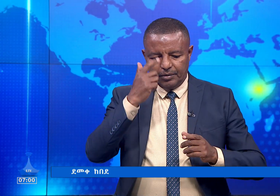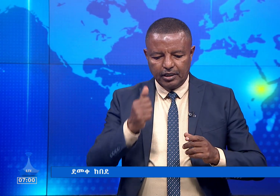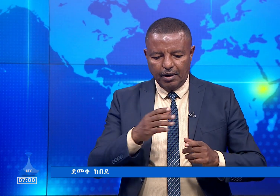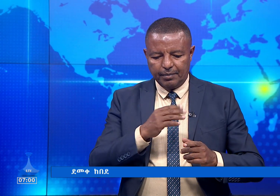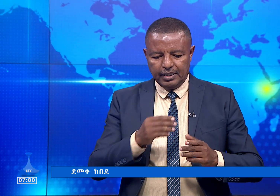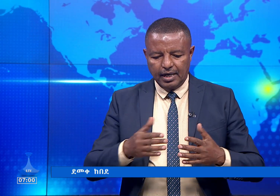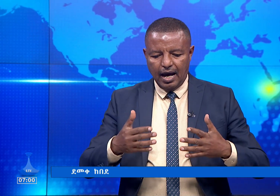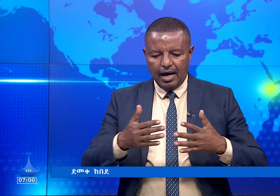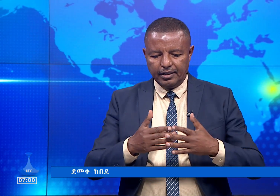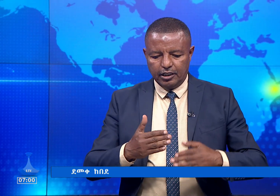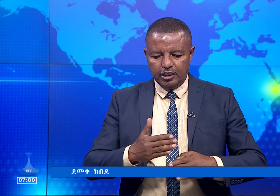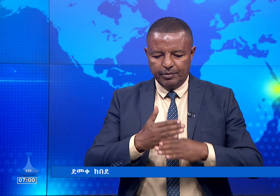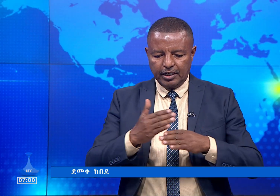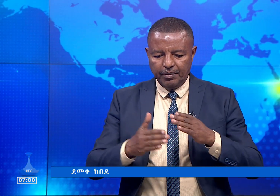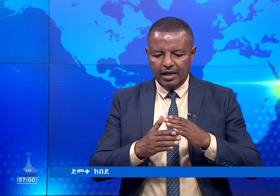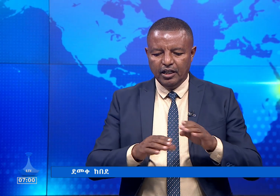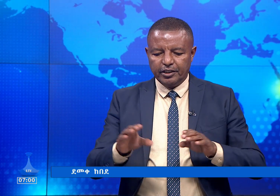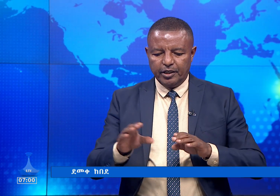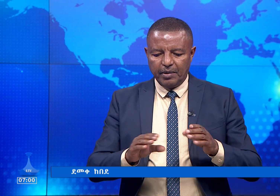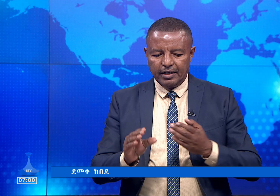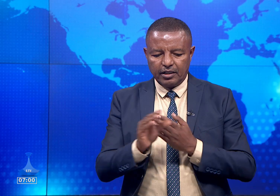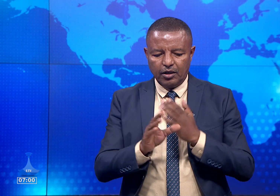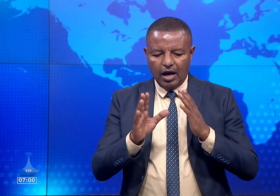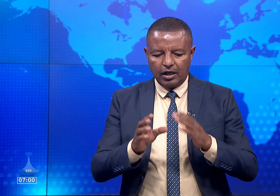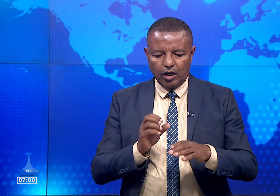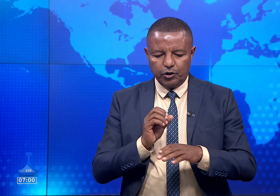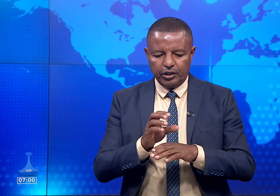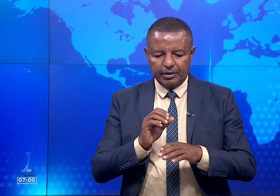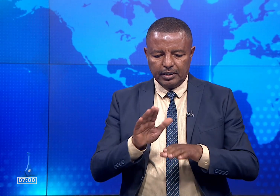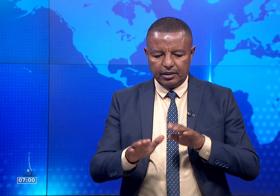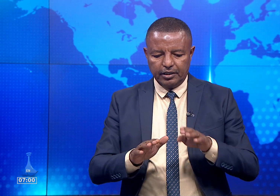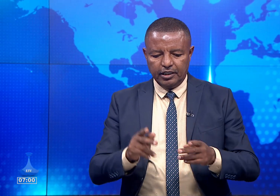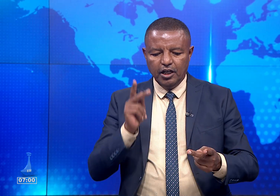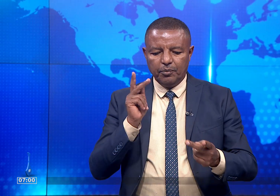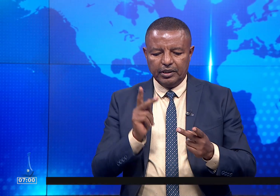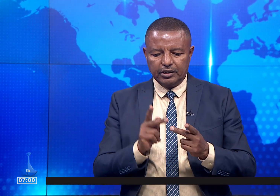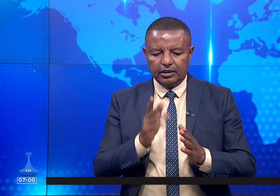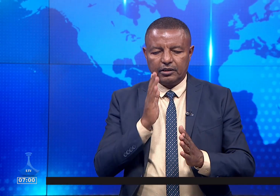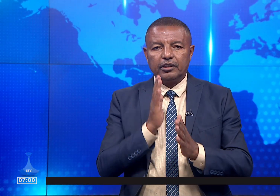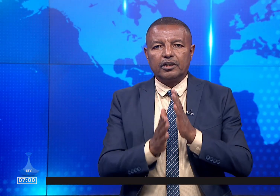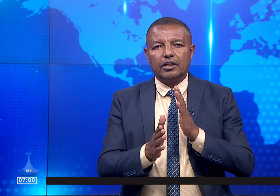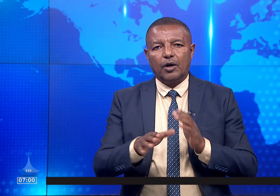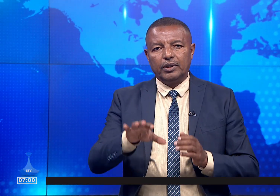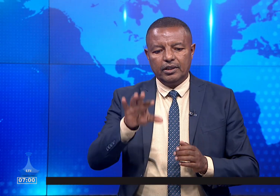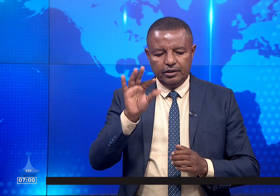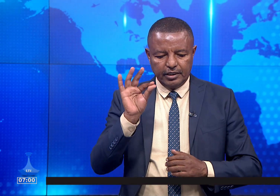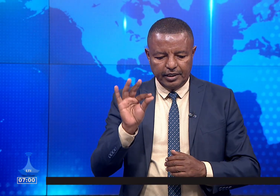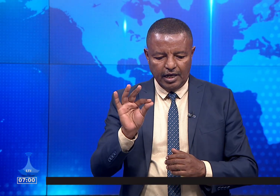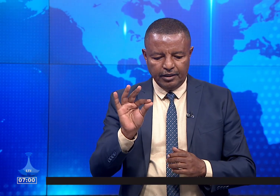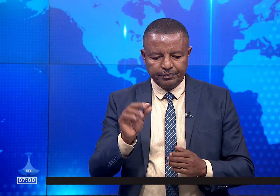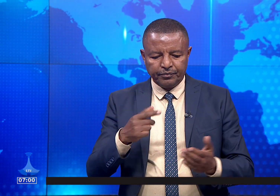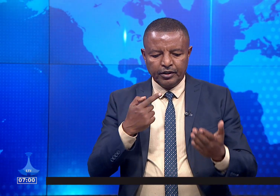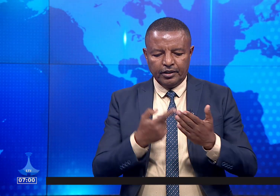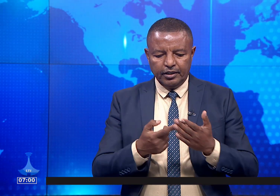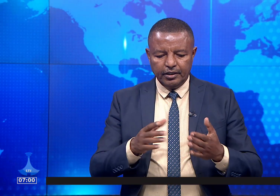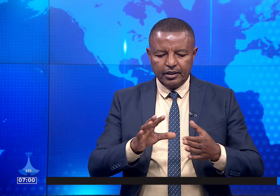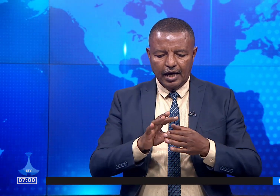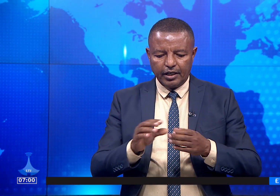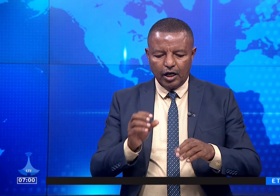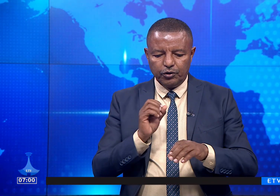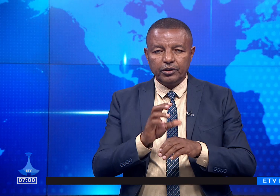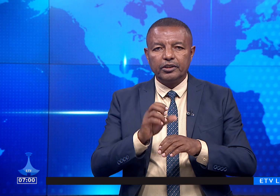ሰላም፣ መተማመንና አንድነት ለመገንባት የሚያደርገው ሀገራዊ የምክክር ሂደት በስኬት እየተከናወነ ይገኛል።